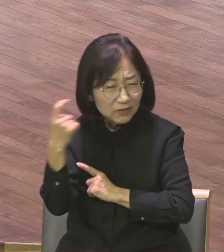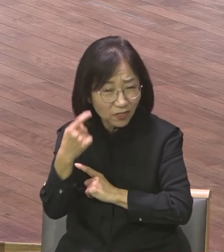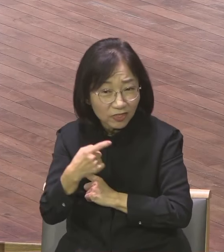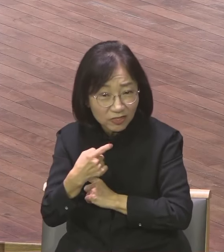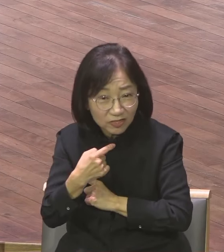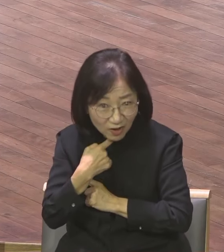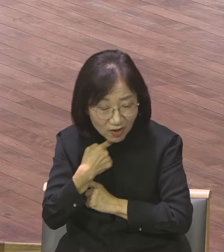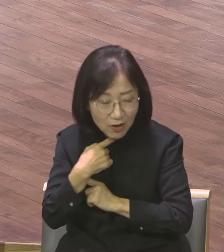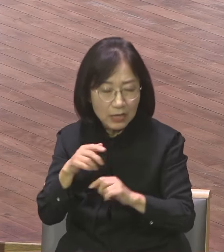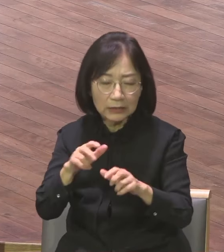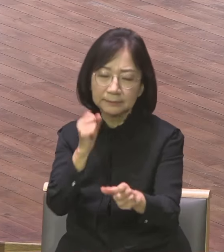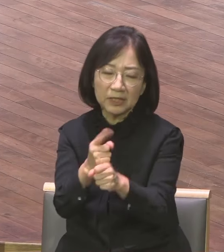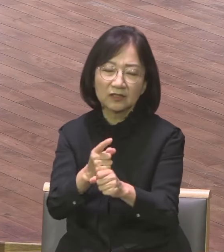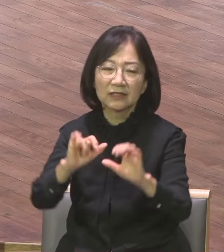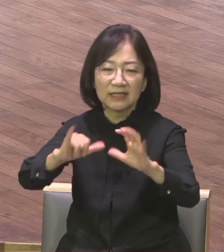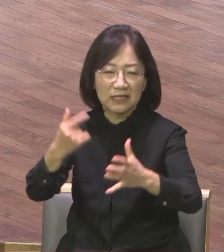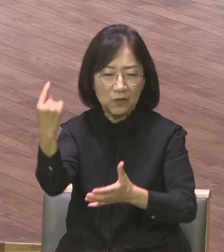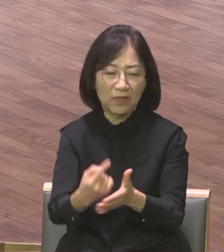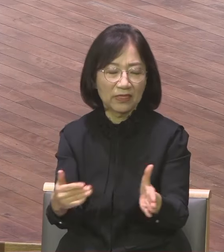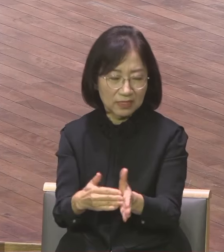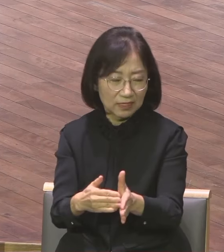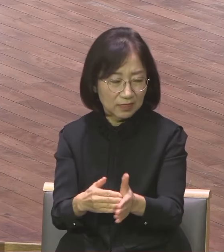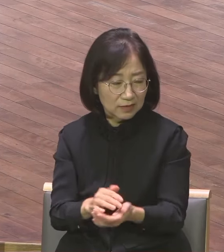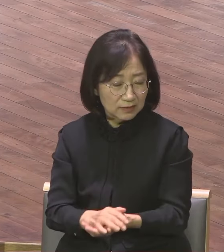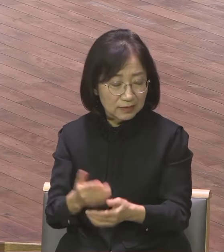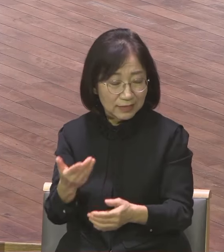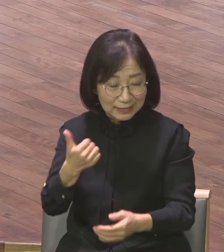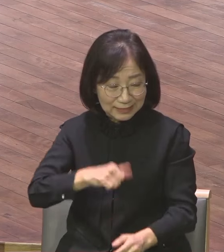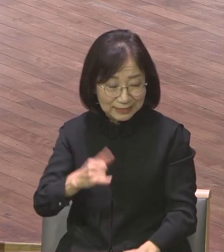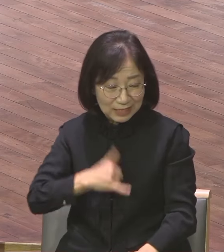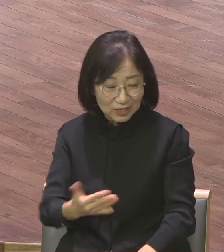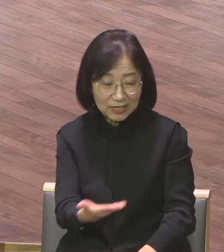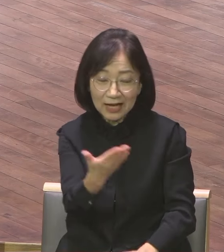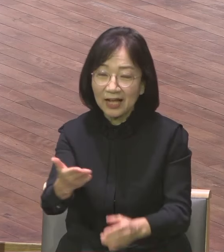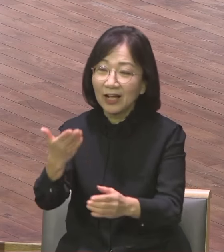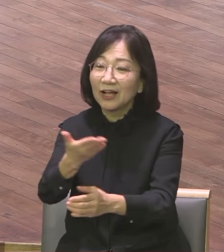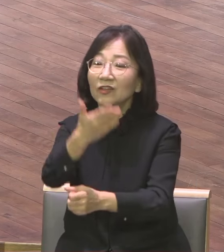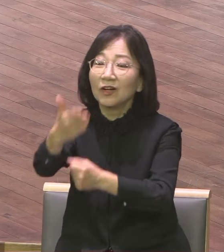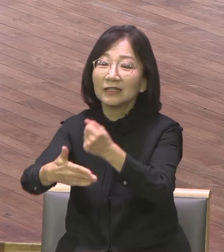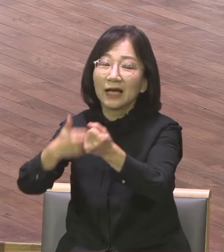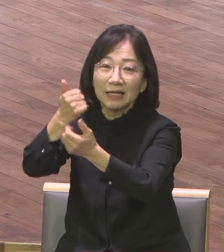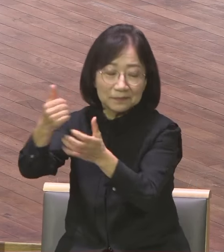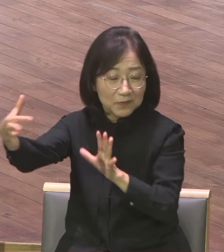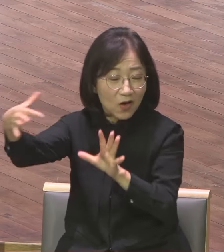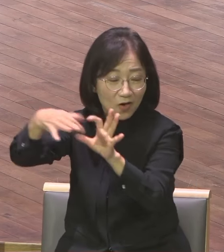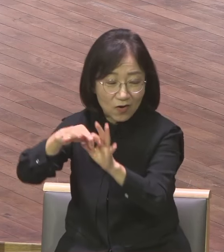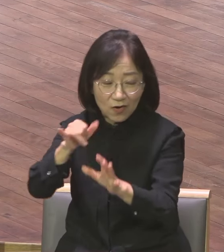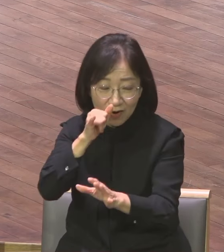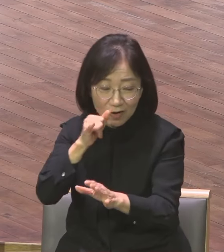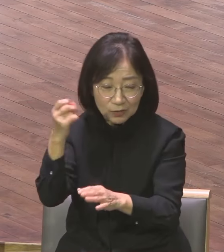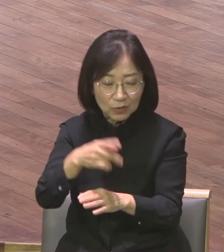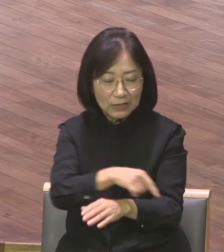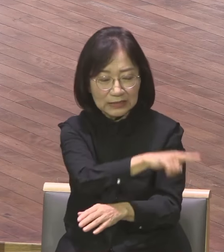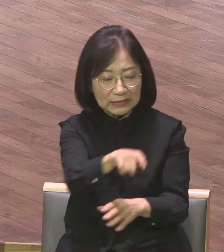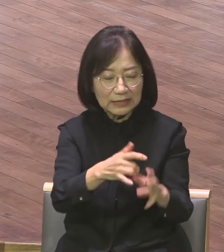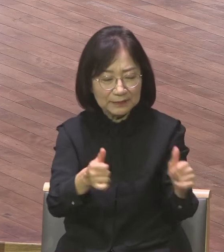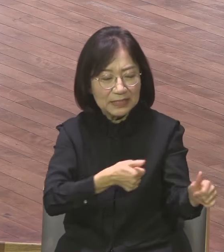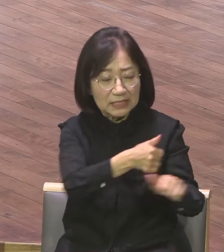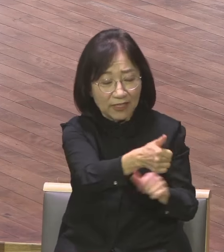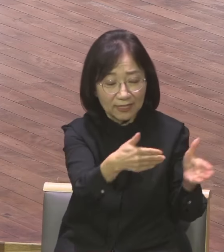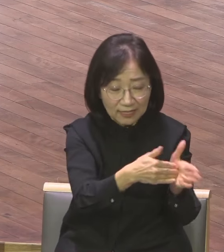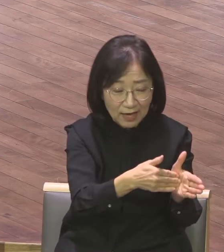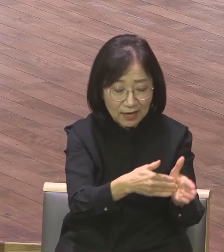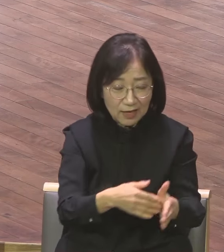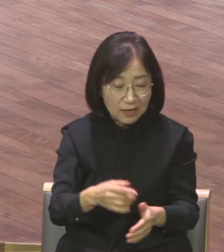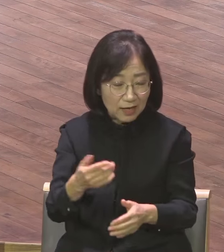들었거니와 지금 벌써 세상에 있느니라. 자녀들아 너희는 하나님께 속하였고 또 그들을 이겼나니 이는 너희